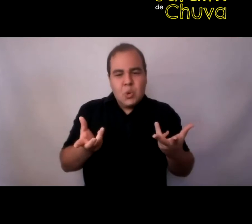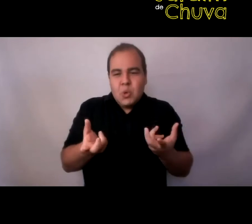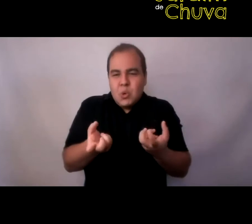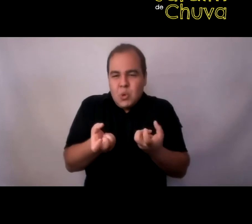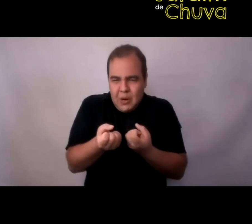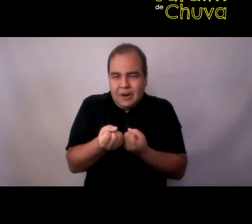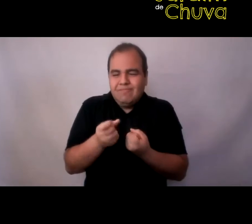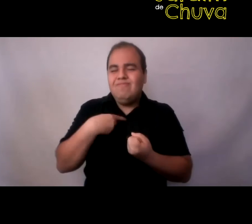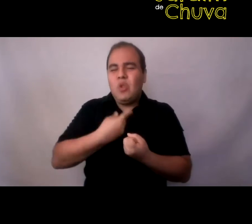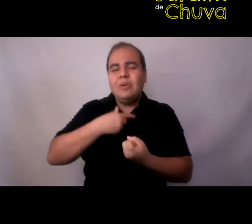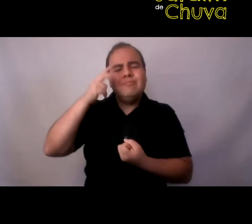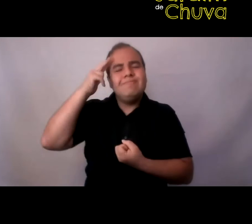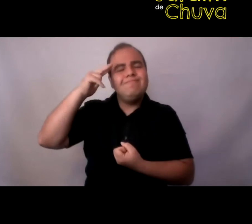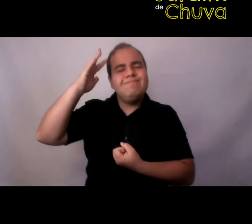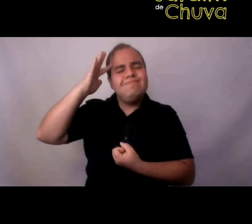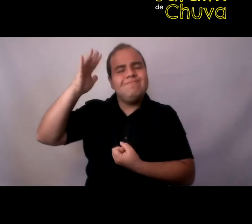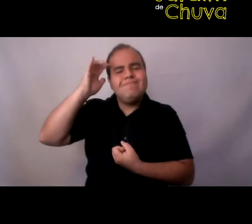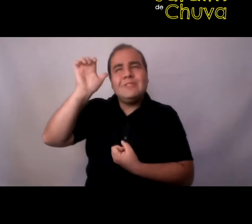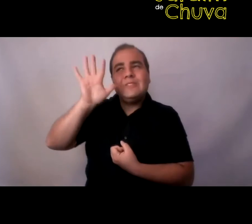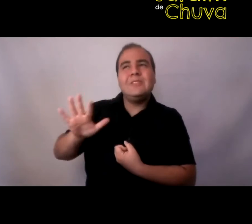realmente precisa